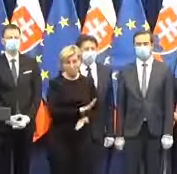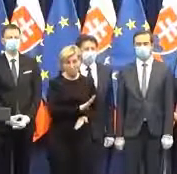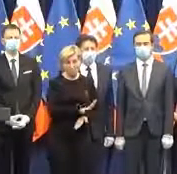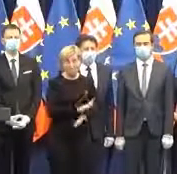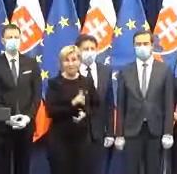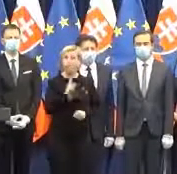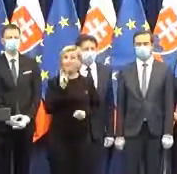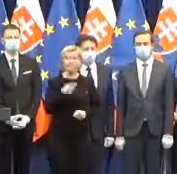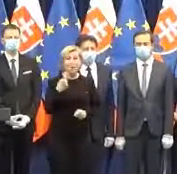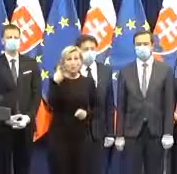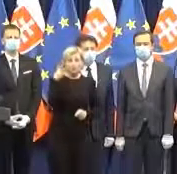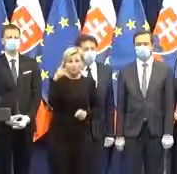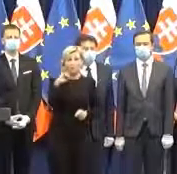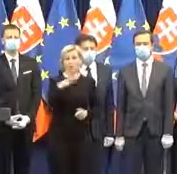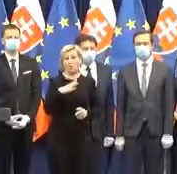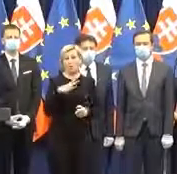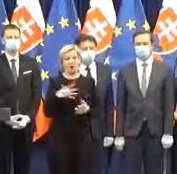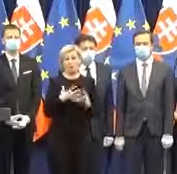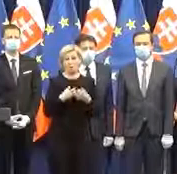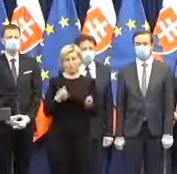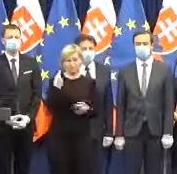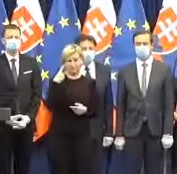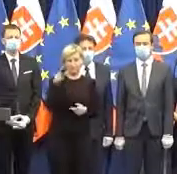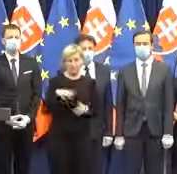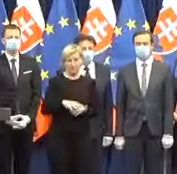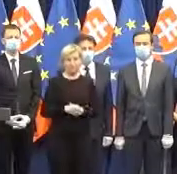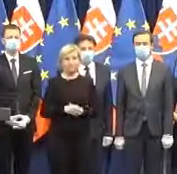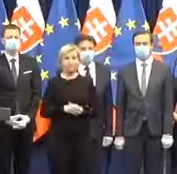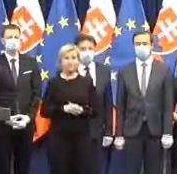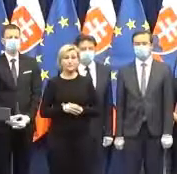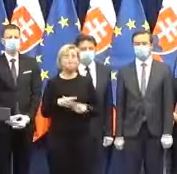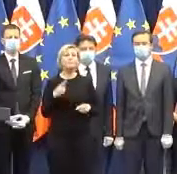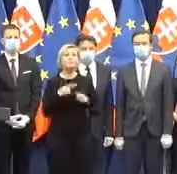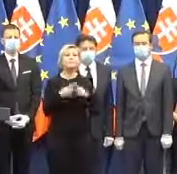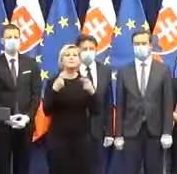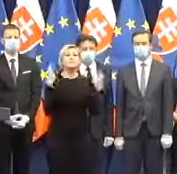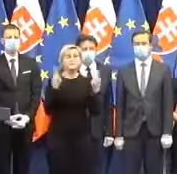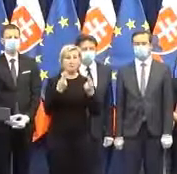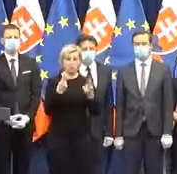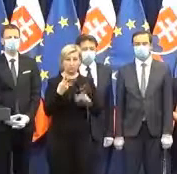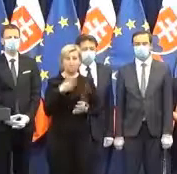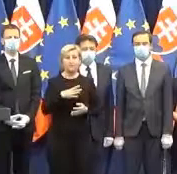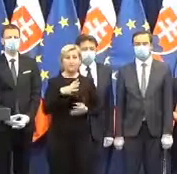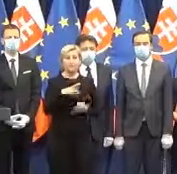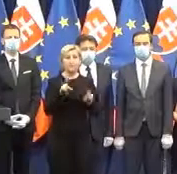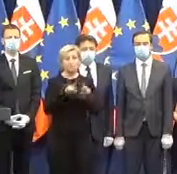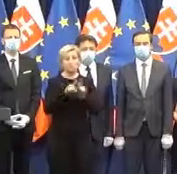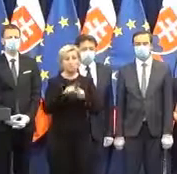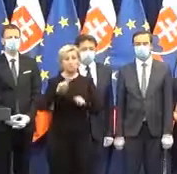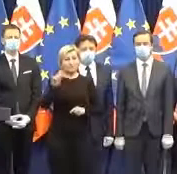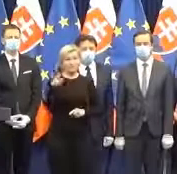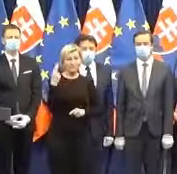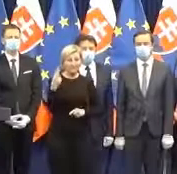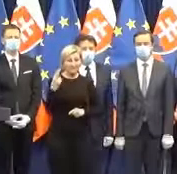aby nevychádzali von. Zároveň, samozrejme, by sme chceli vyzvať samosprávy,